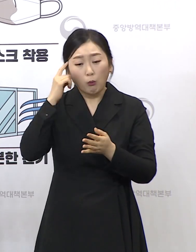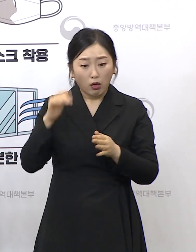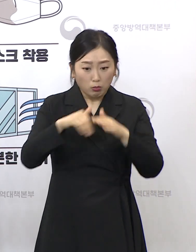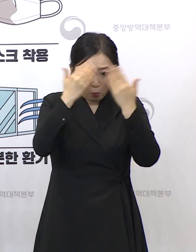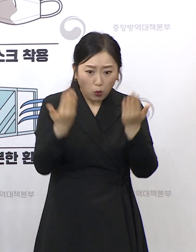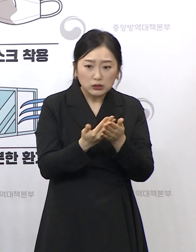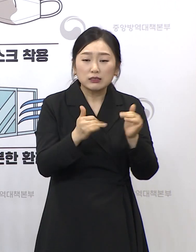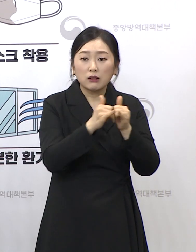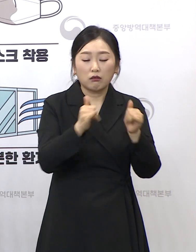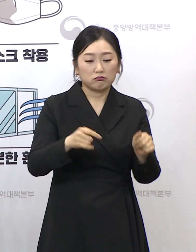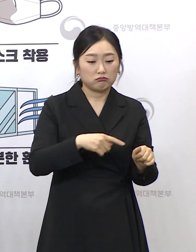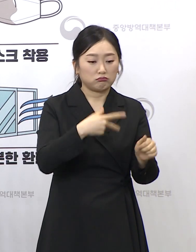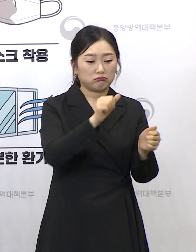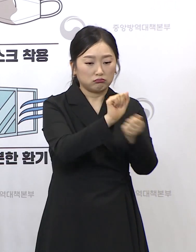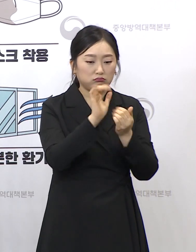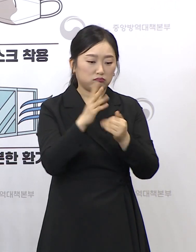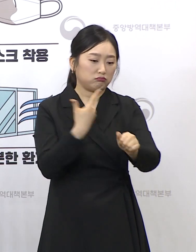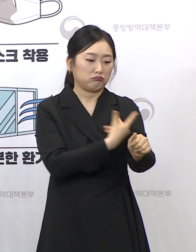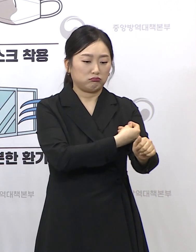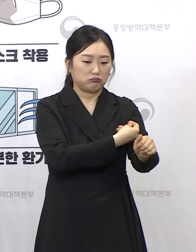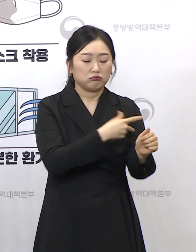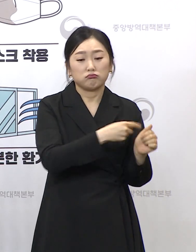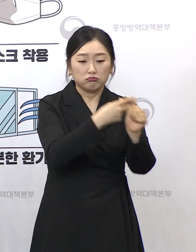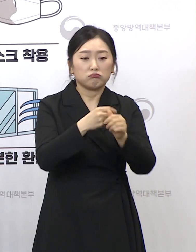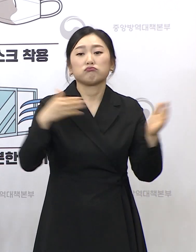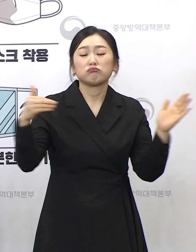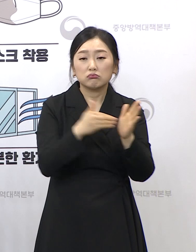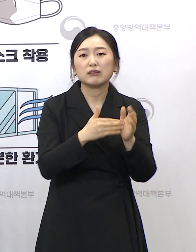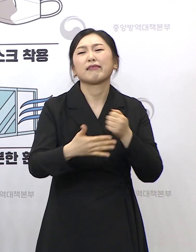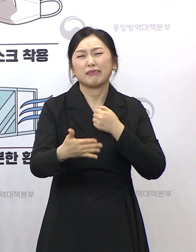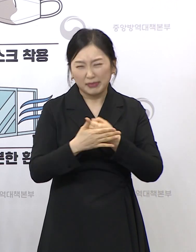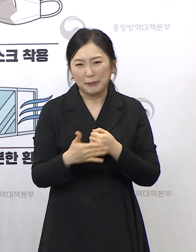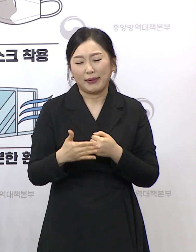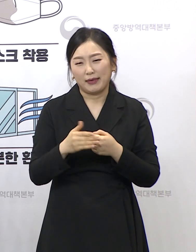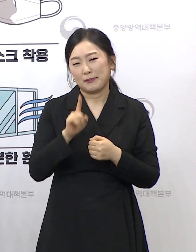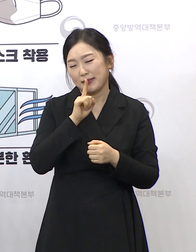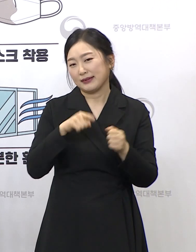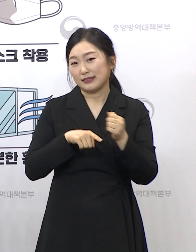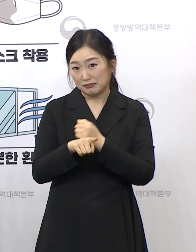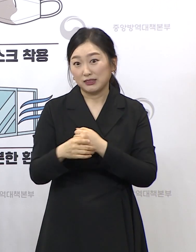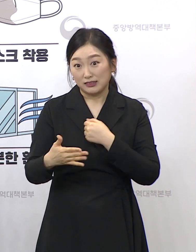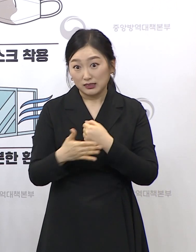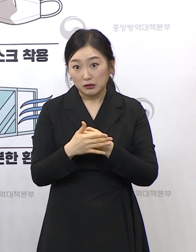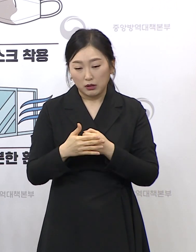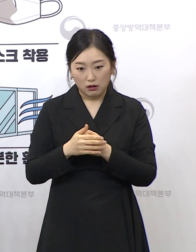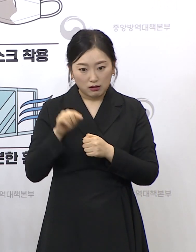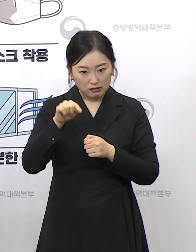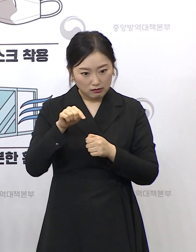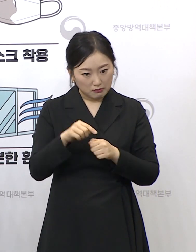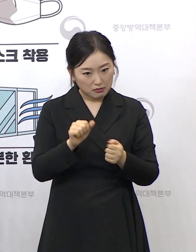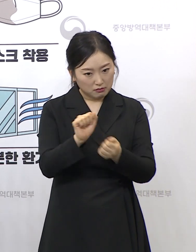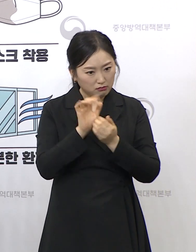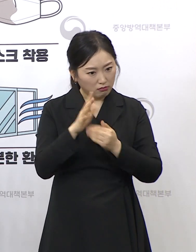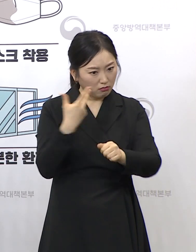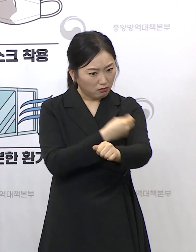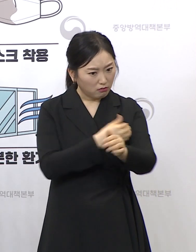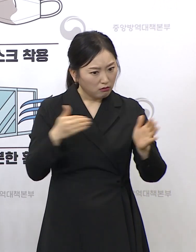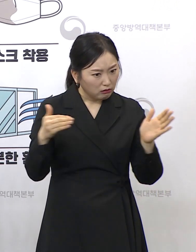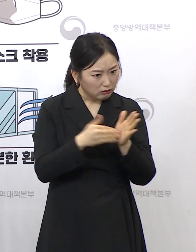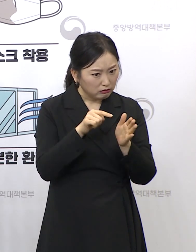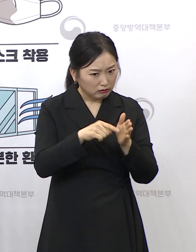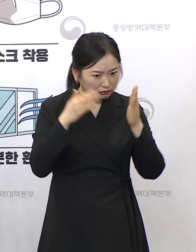수가 비교적 소수인 미접종자 중 확진자 수에 비해 과대하게 보여질 수 있기